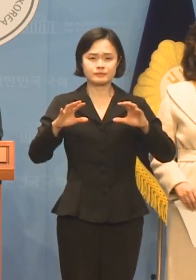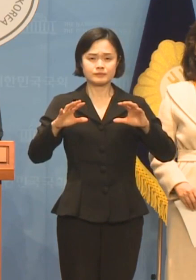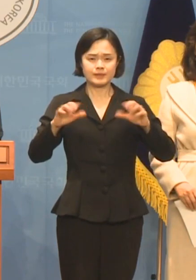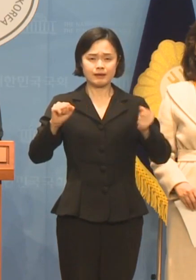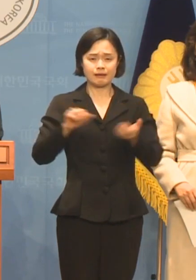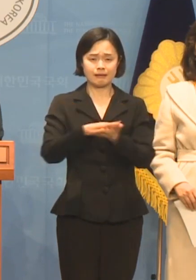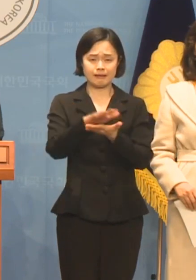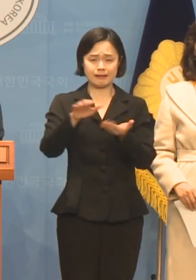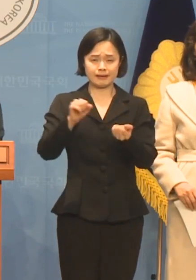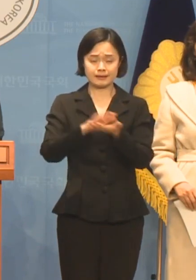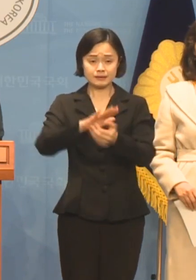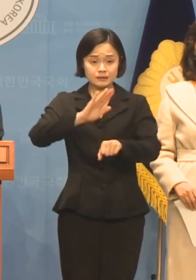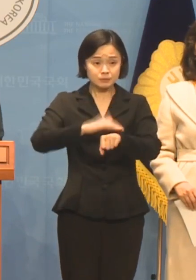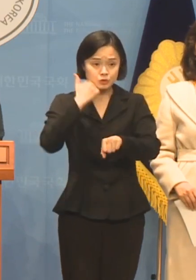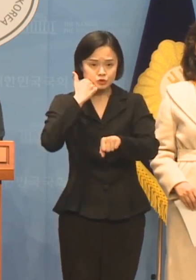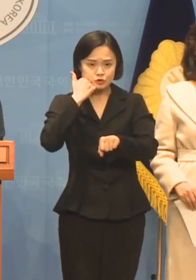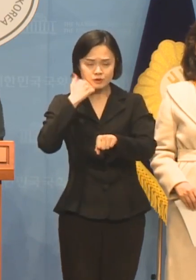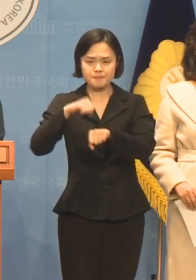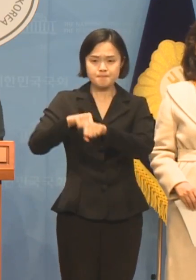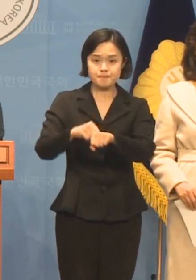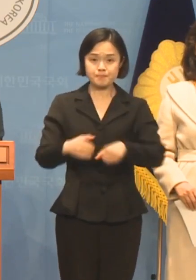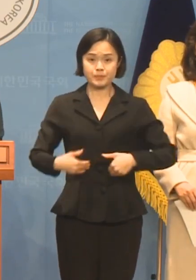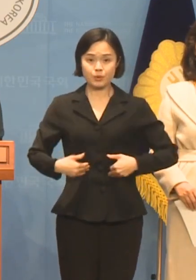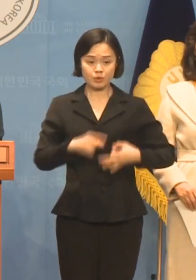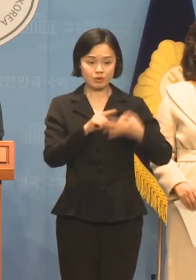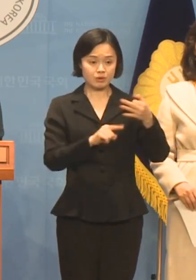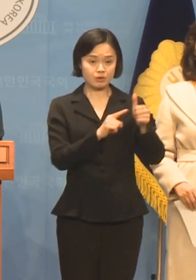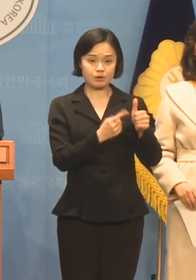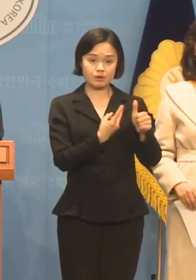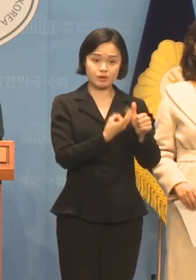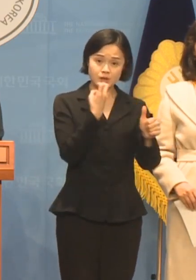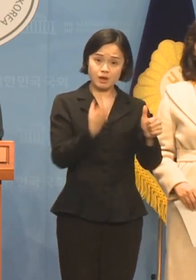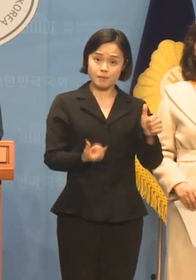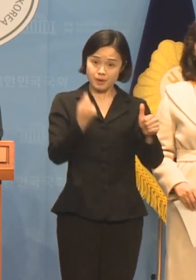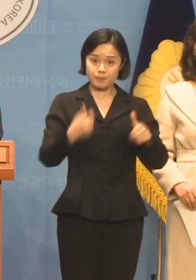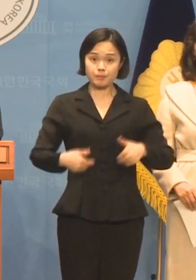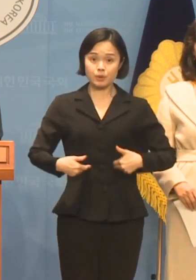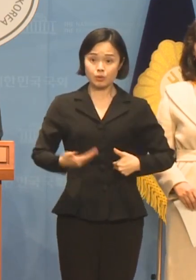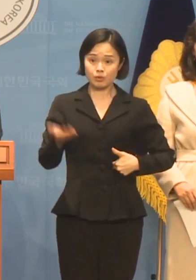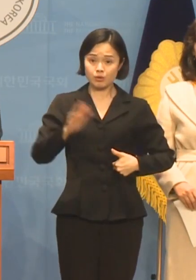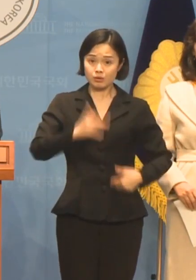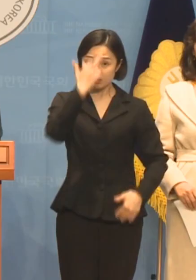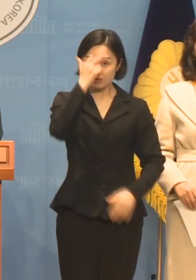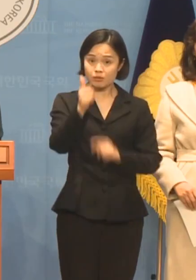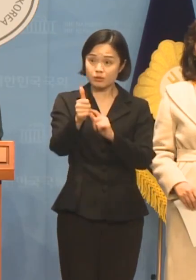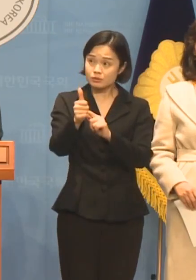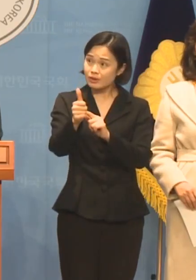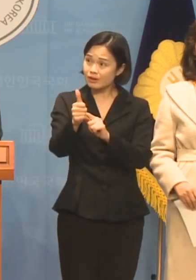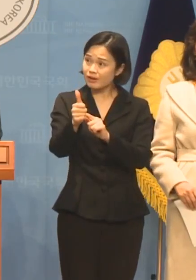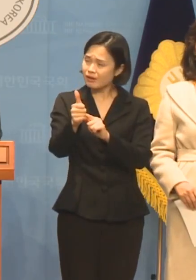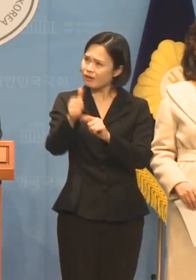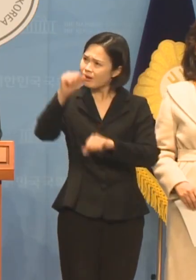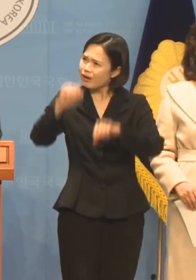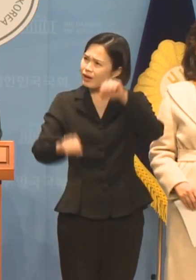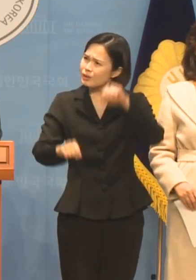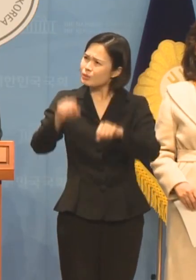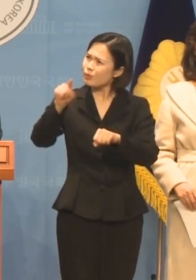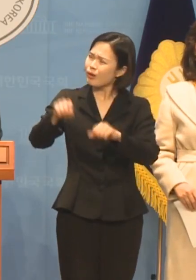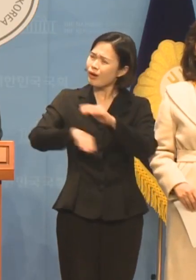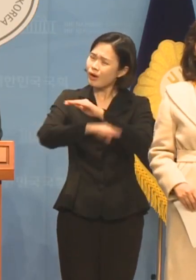바로 해야 하는데 최상목 권한대행은 경제부총리이면서 청개구리처럼 반대 행동만 골라서 하고